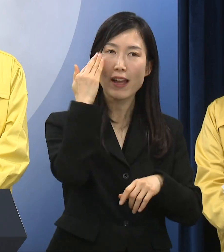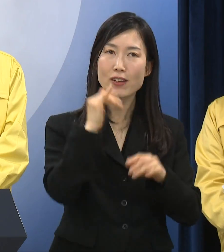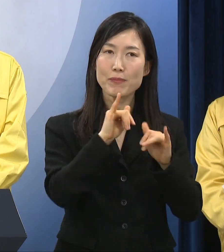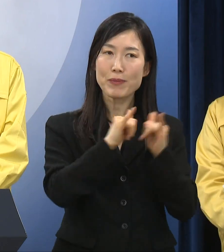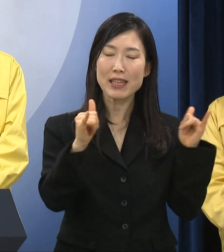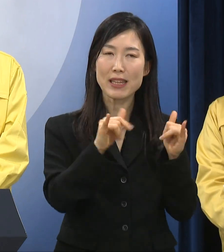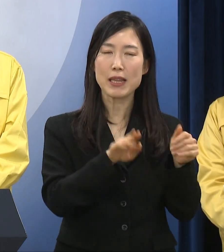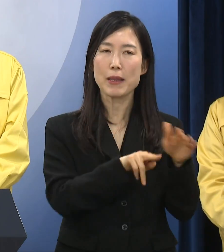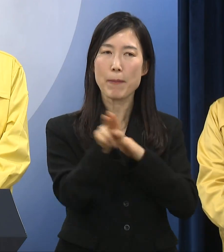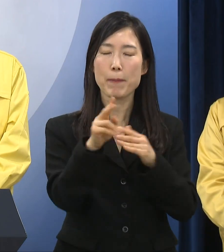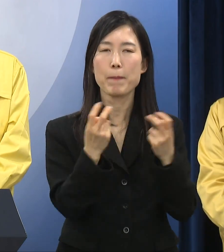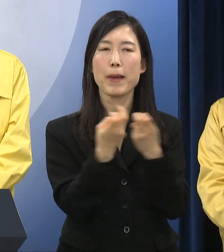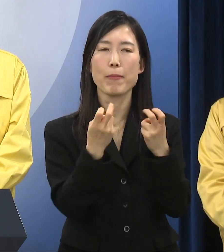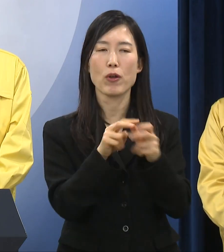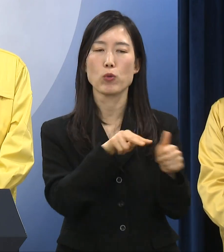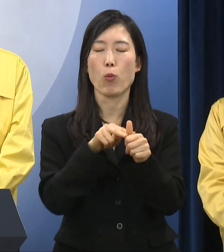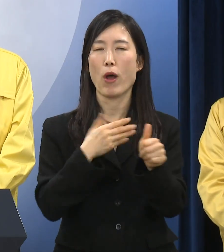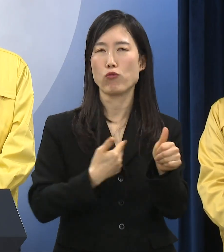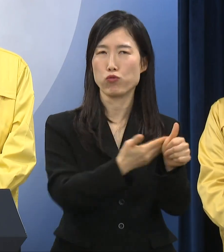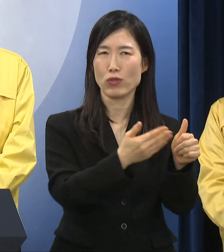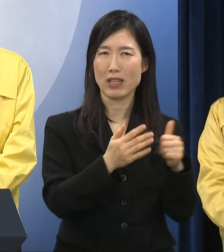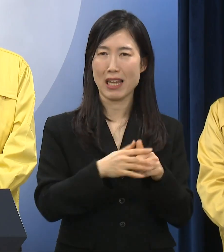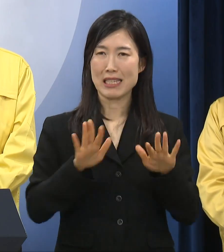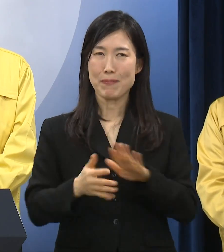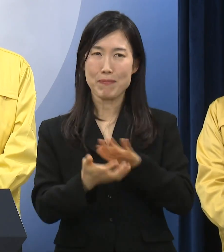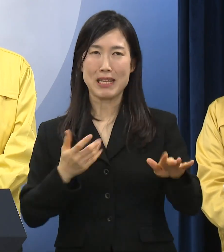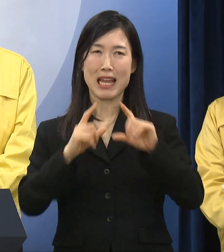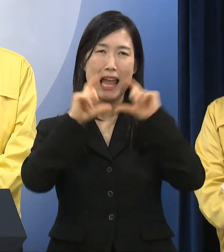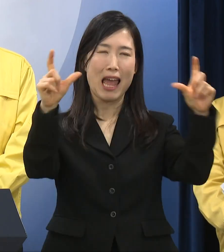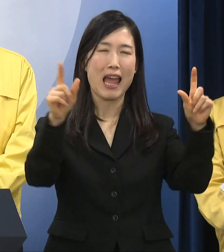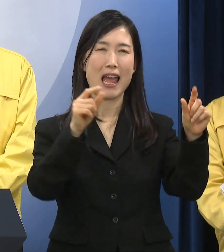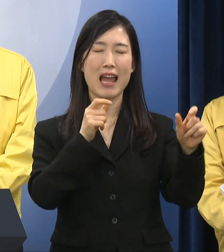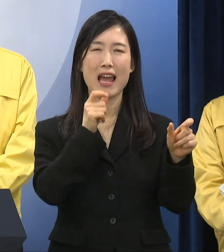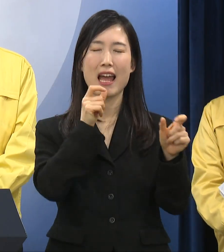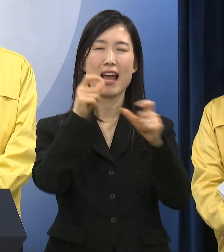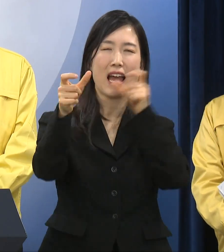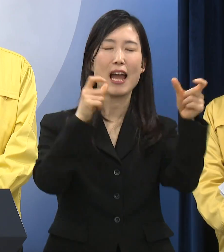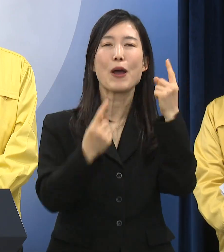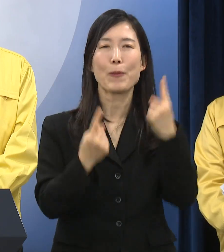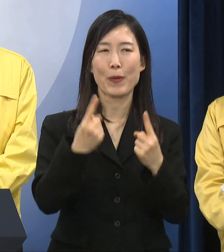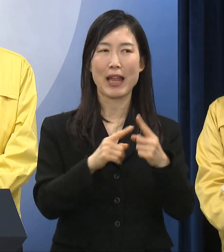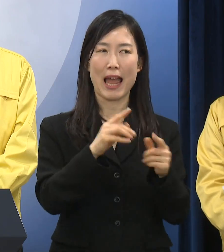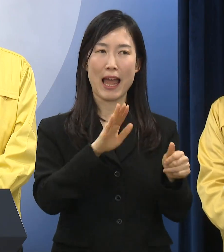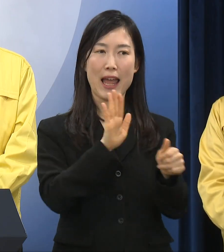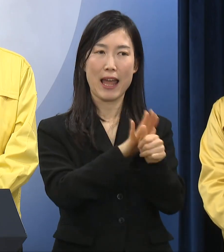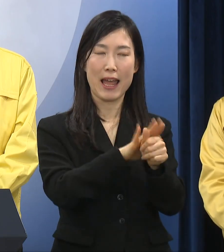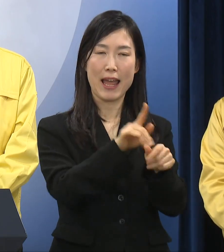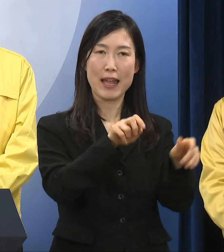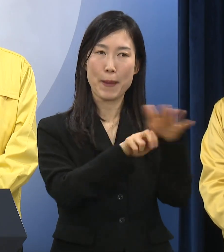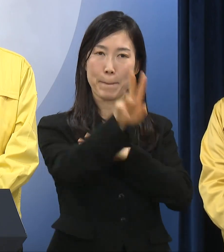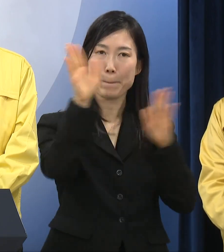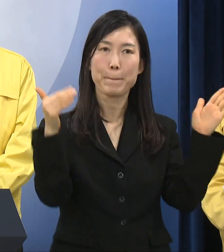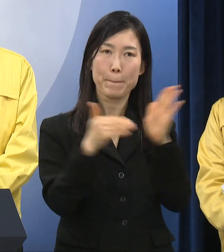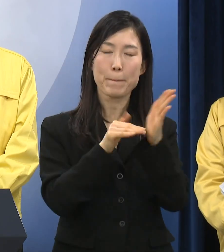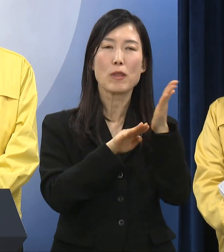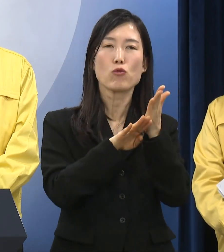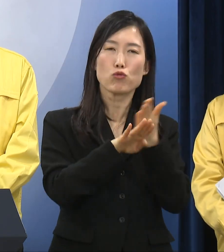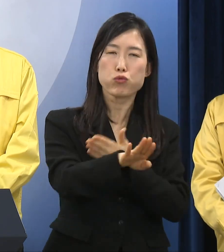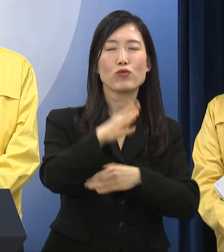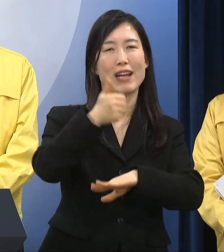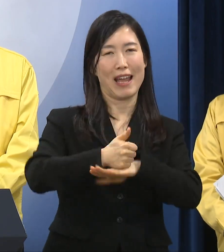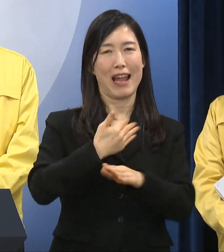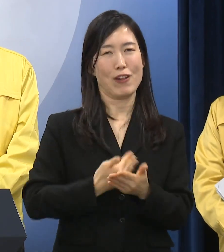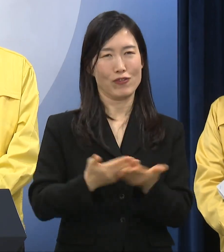어려운 상황인데요. 일단 상황이 종료된 시점에는 언론에 분명히 말씀드릴 수 있을 것으로 예상을 하고 있습니다.